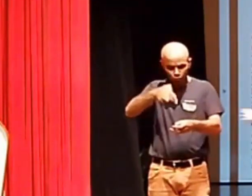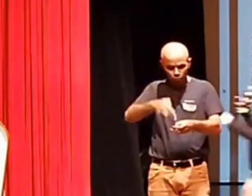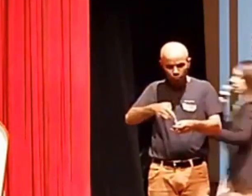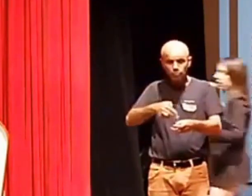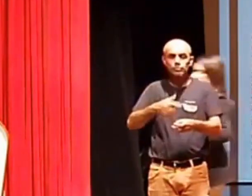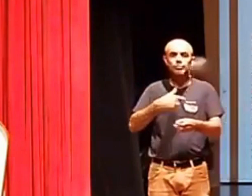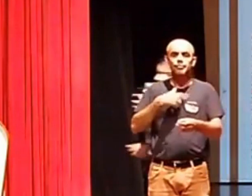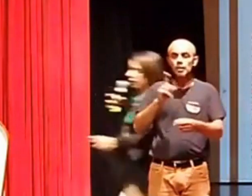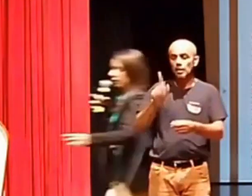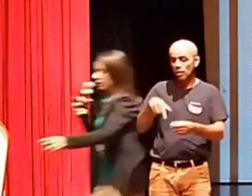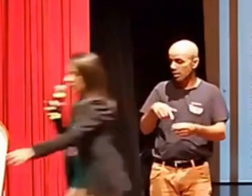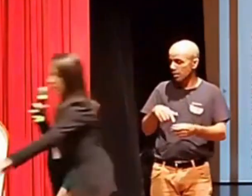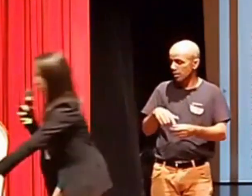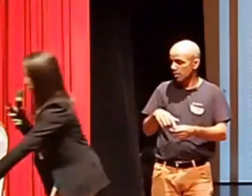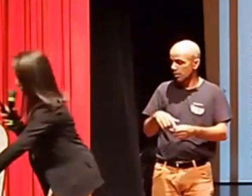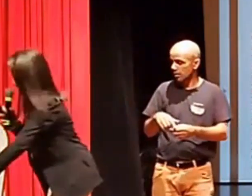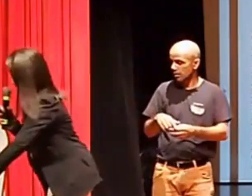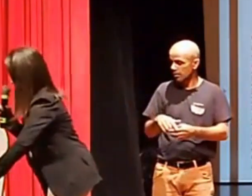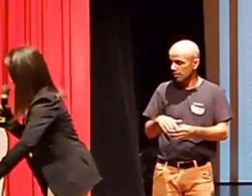vertebrais